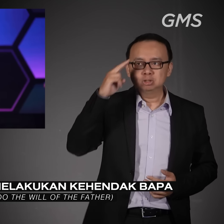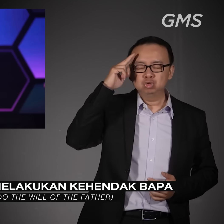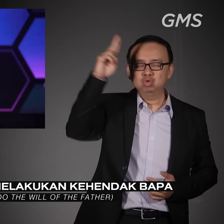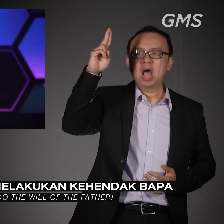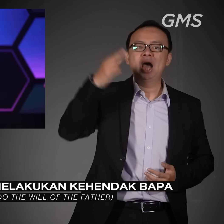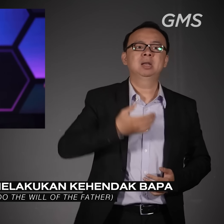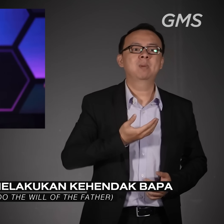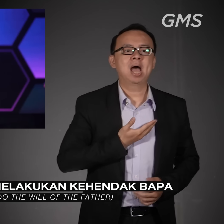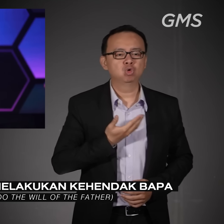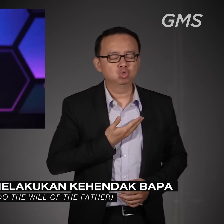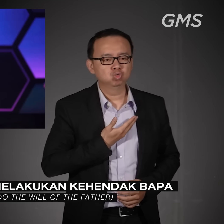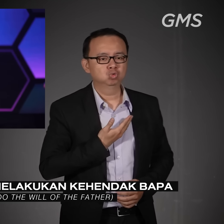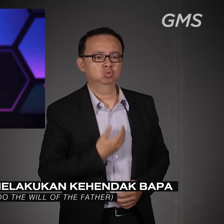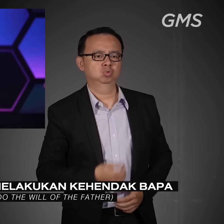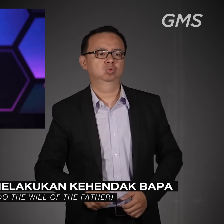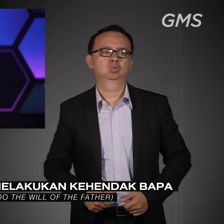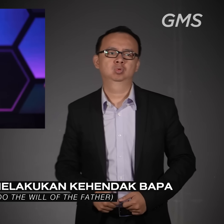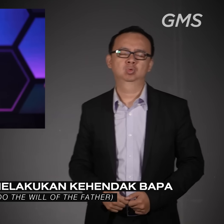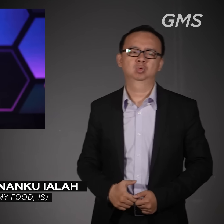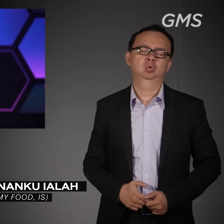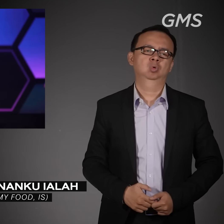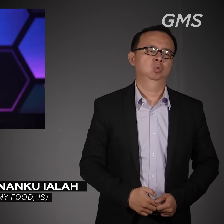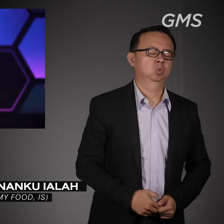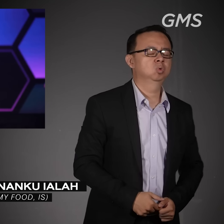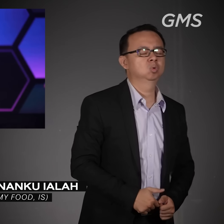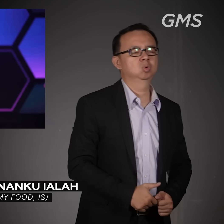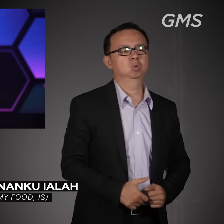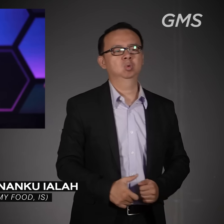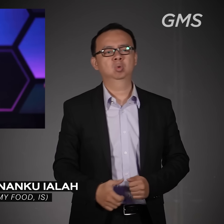melakukan kehendak Bapa.